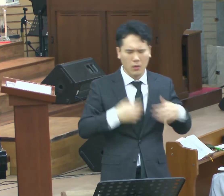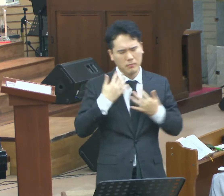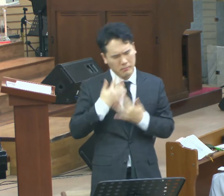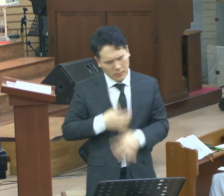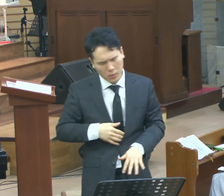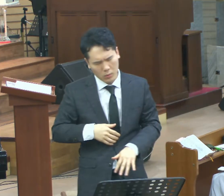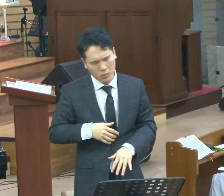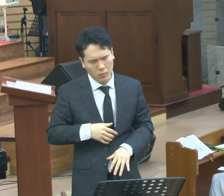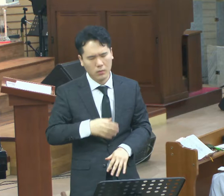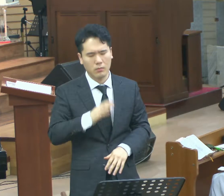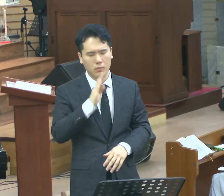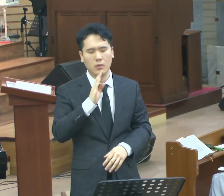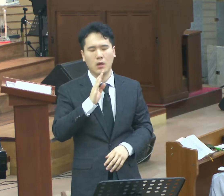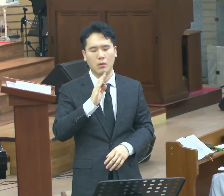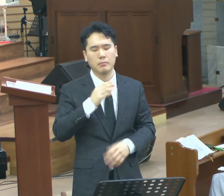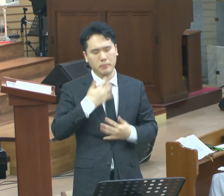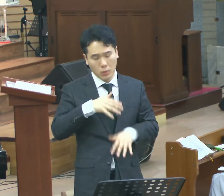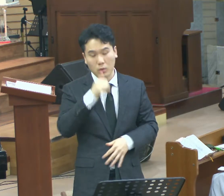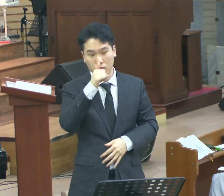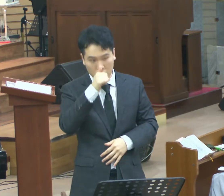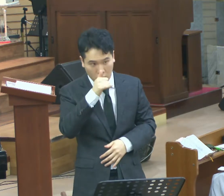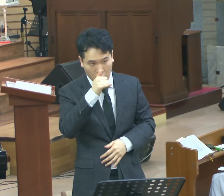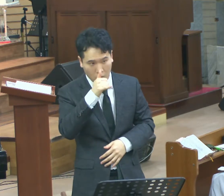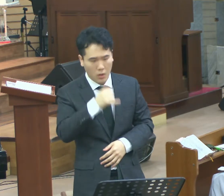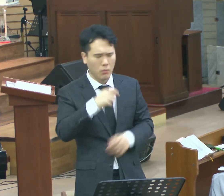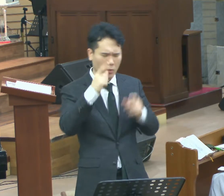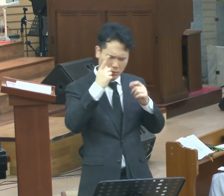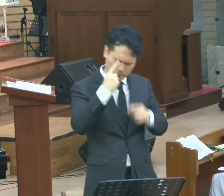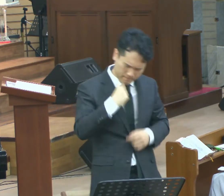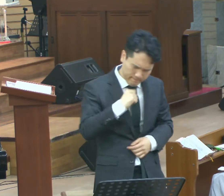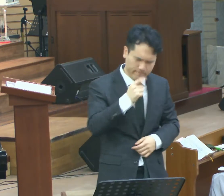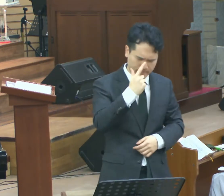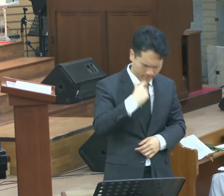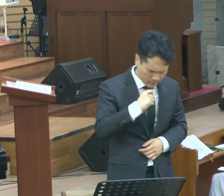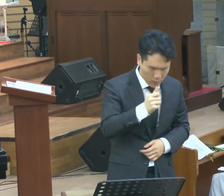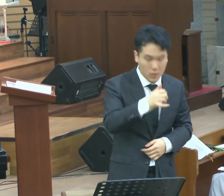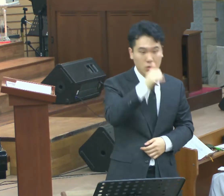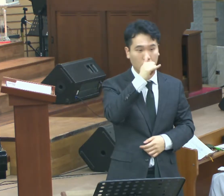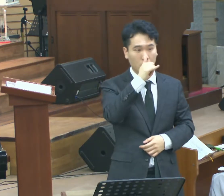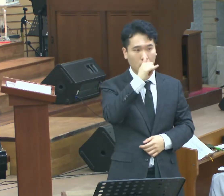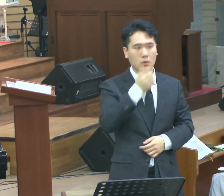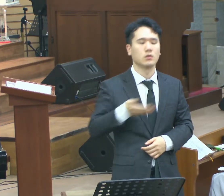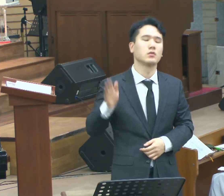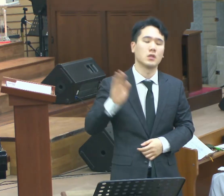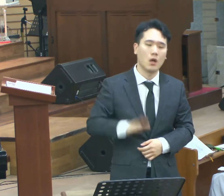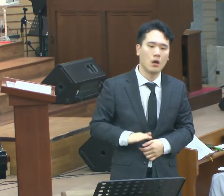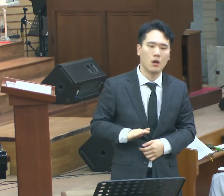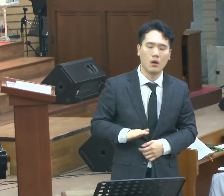그 정신을 가지고 이 교회를 세웠다면 기도하지 않는 성도들이 어떻게 교회를 지켜요?